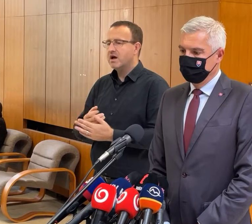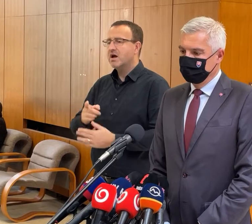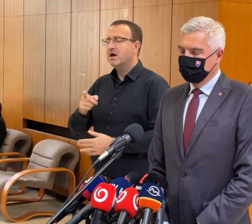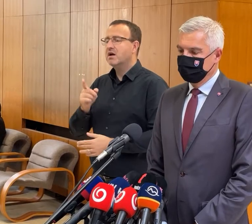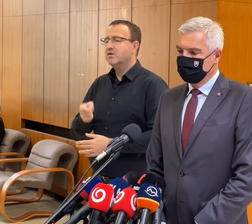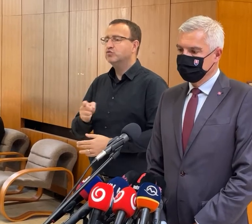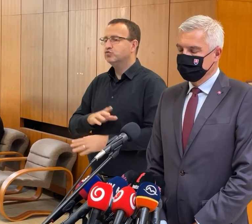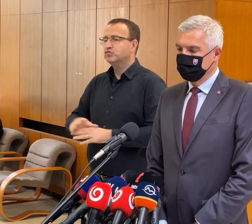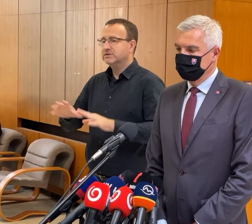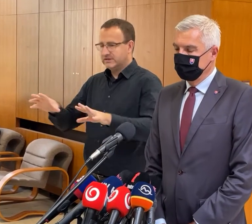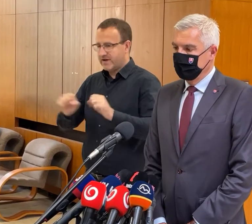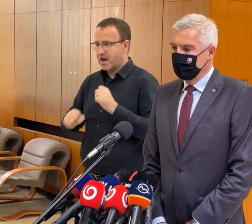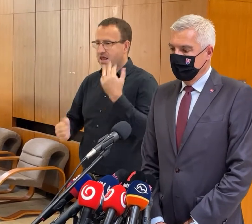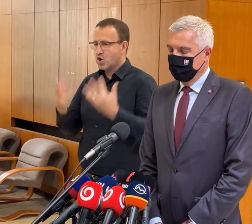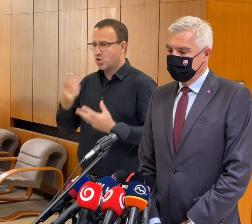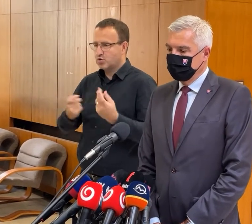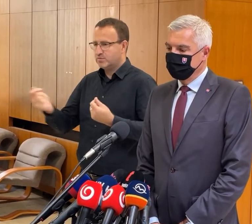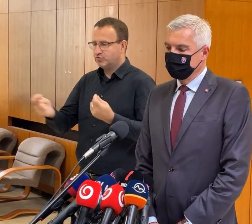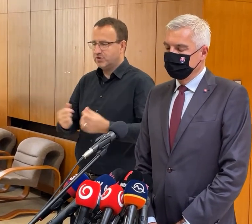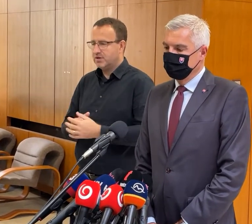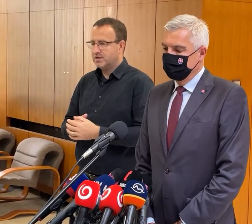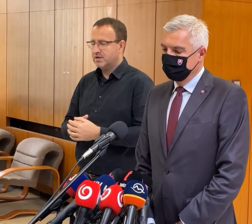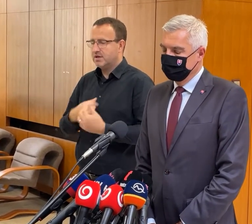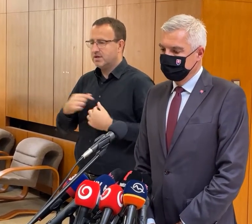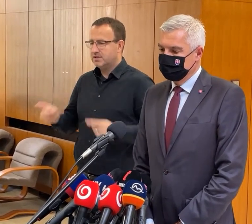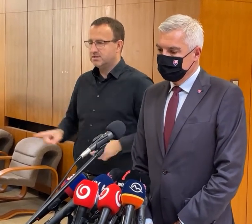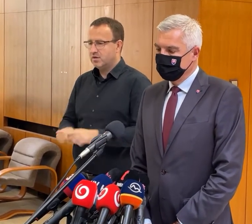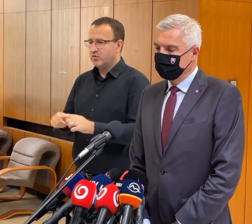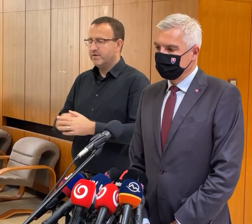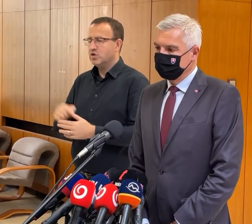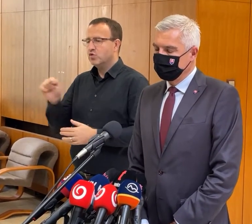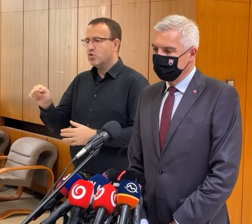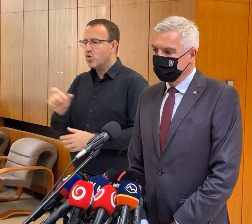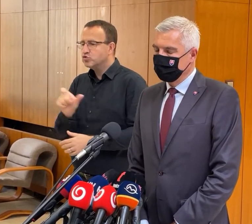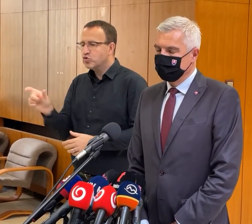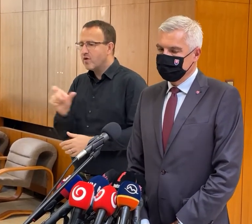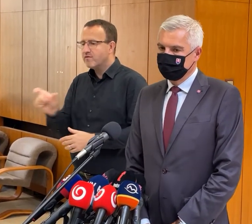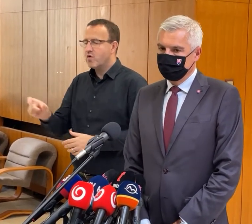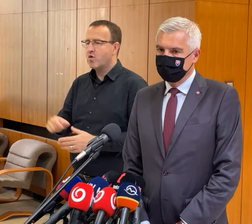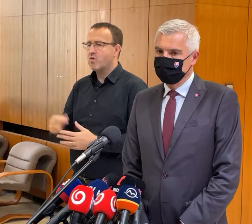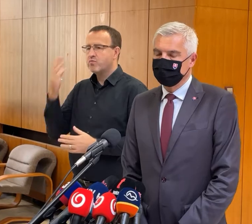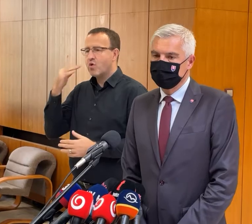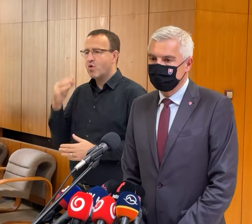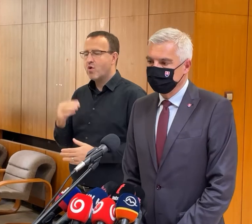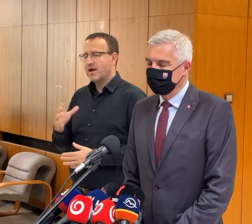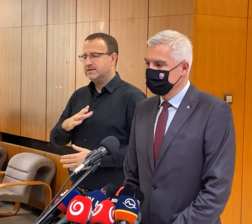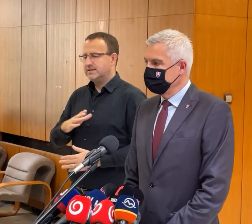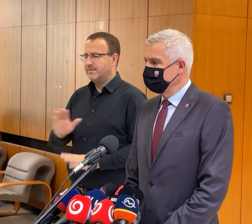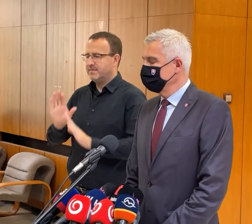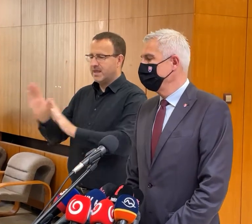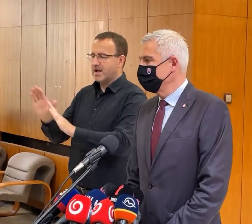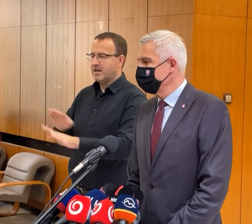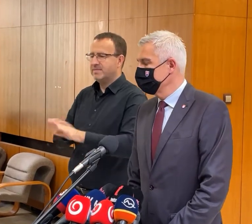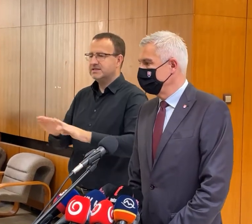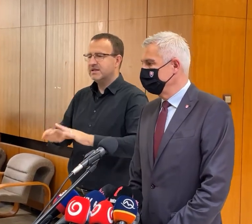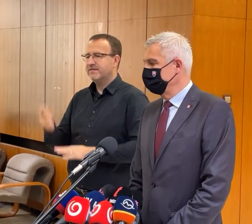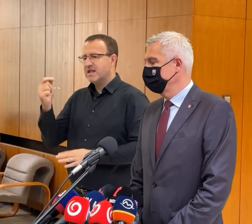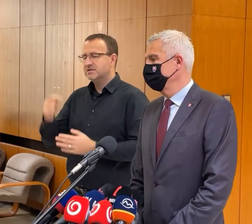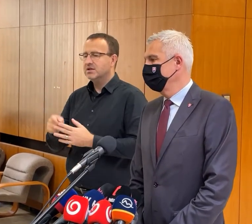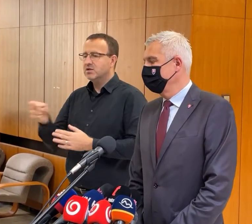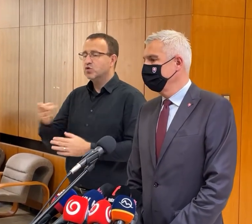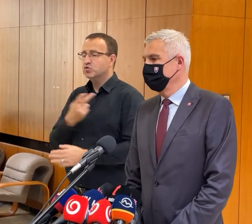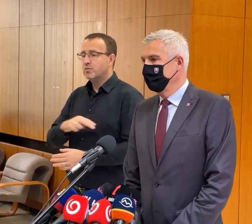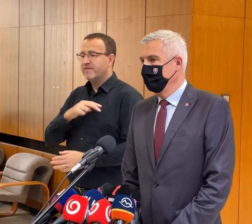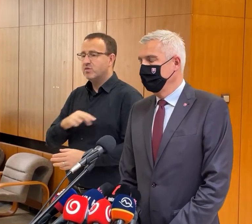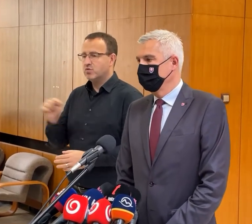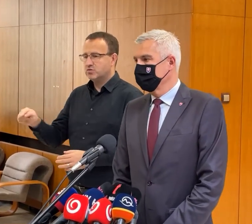schválený rozpočet a zároveň to slovo, ktoré tam padlo, ale chcem ho nechať ministrovi financí, je zodpovednosť a